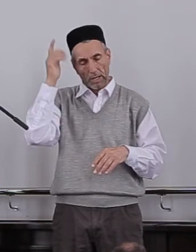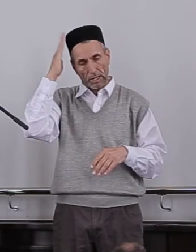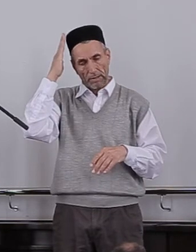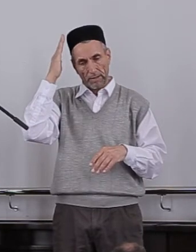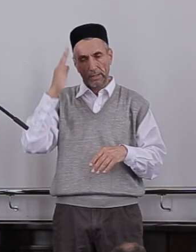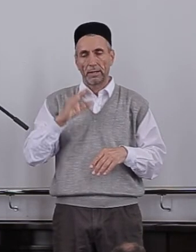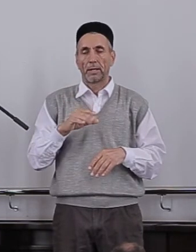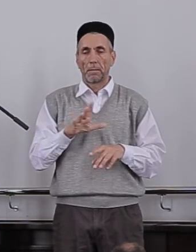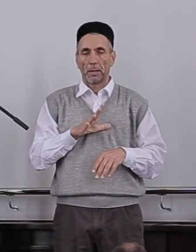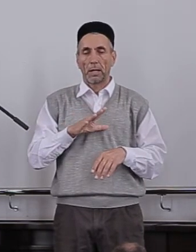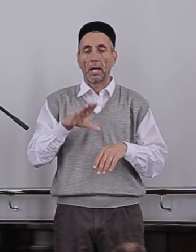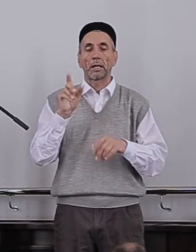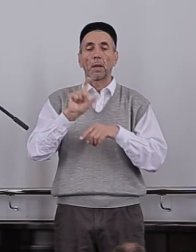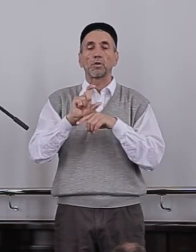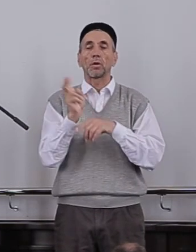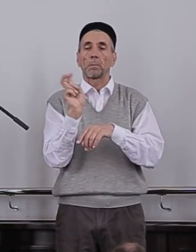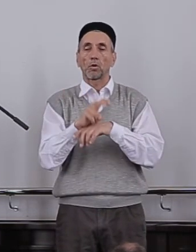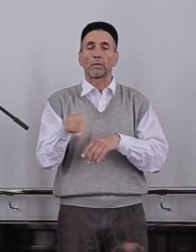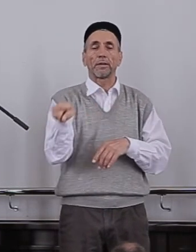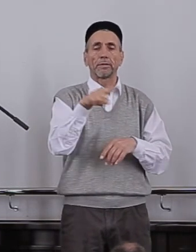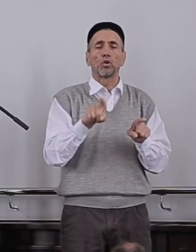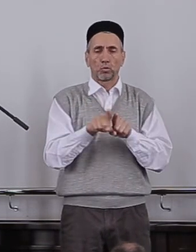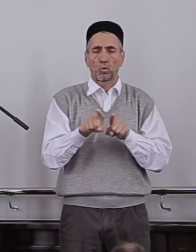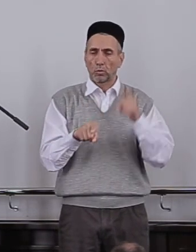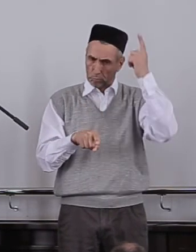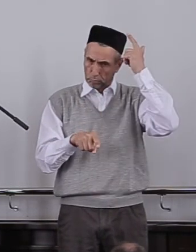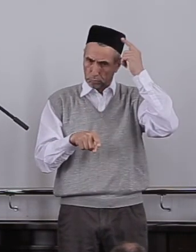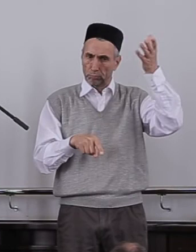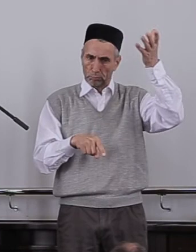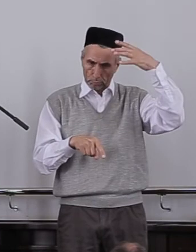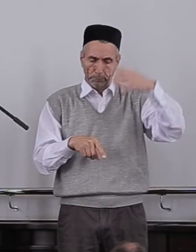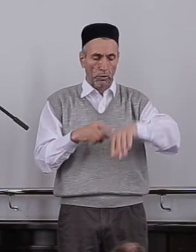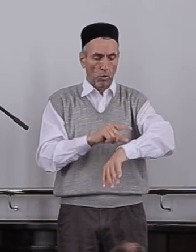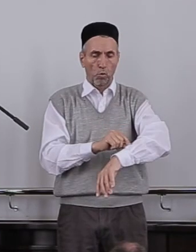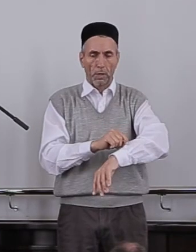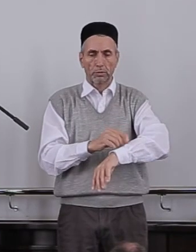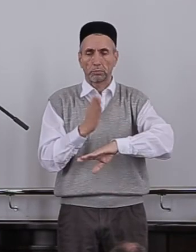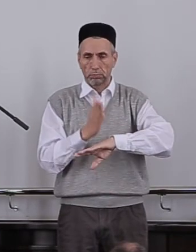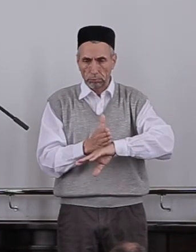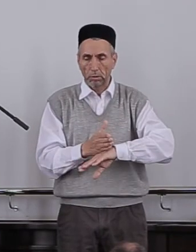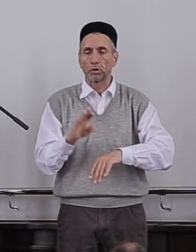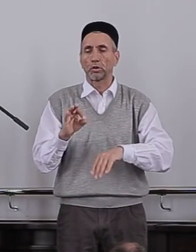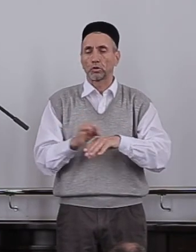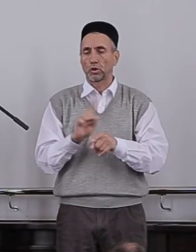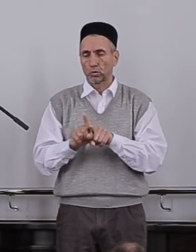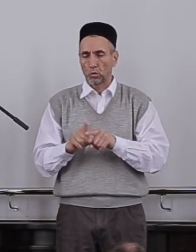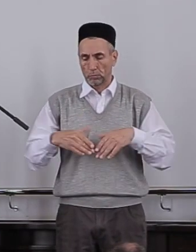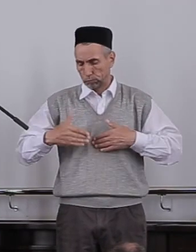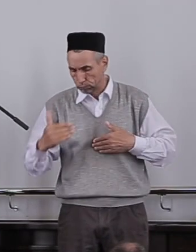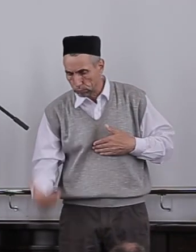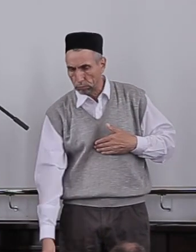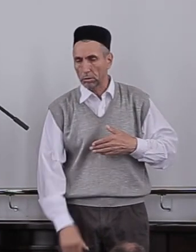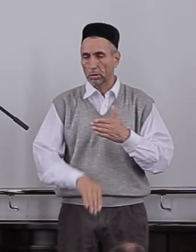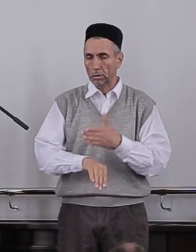hürmet-i cemaat, siz de meşte külgende hazırlanıp gülüyoruz. Gülmekiniz, onun matlarınız, katlarınızla, mutluluklarınızla, gülmek bir meşte var